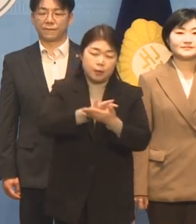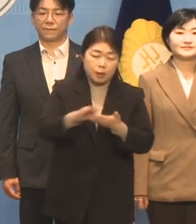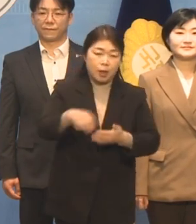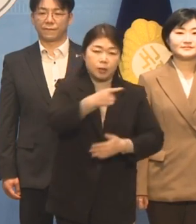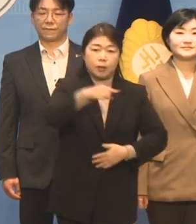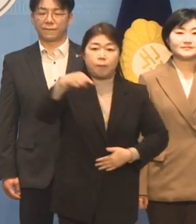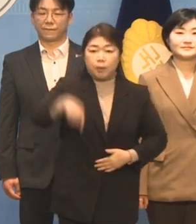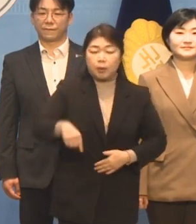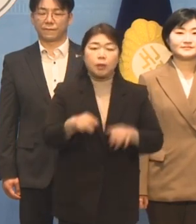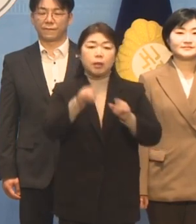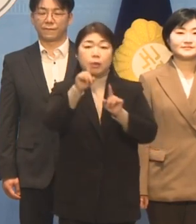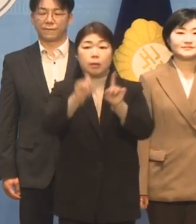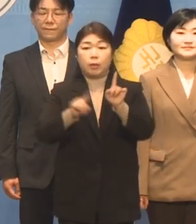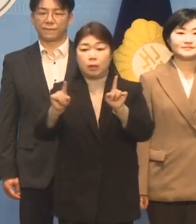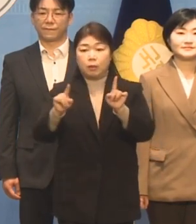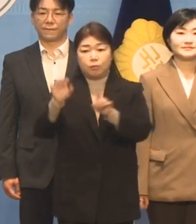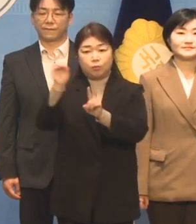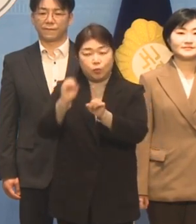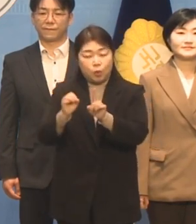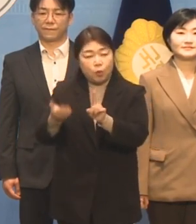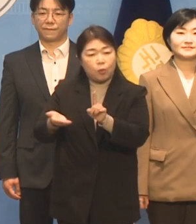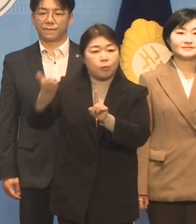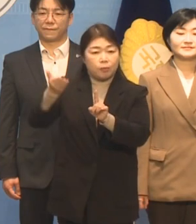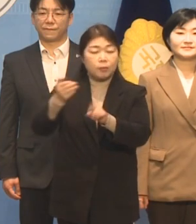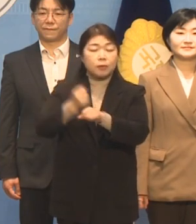대비 1%까지 높이겠습니다.